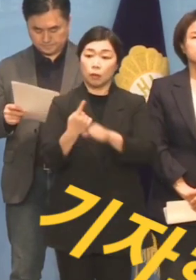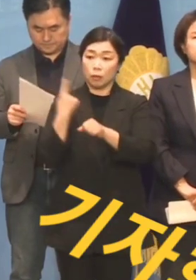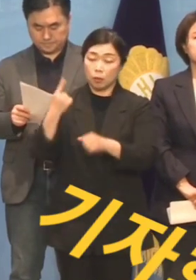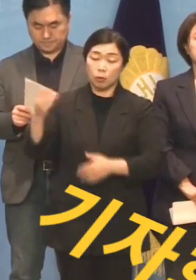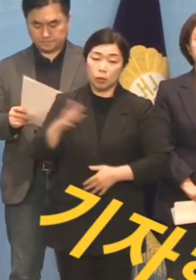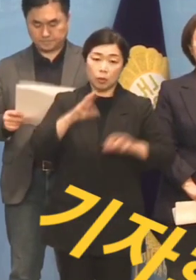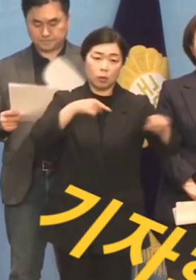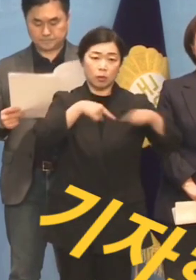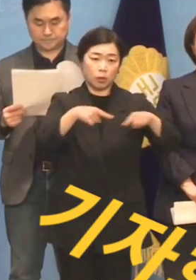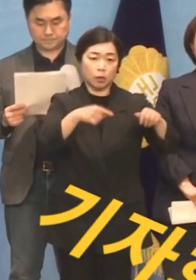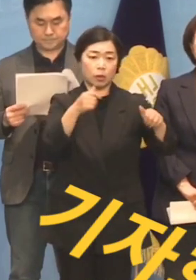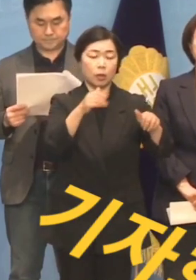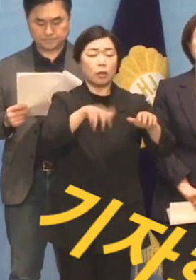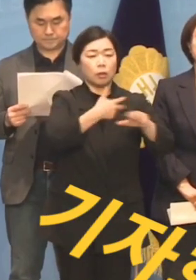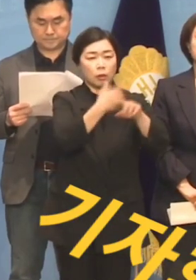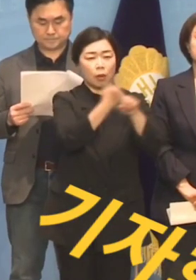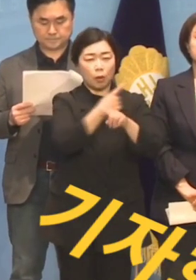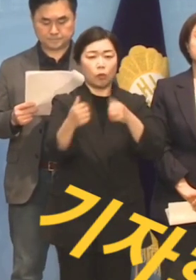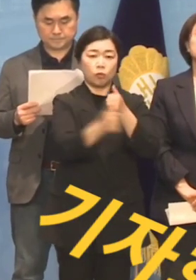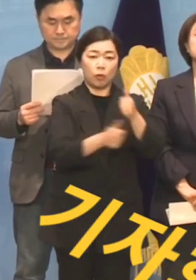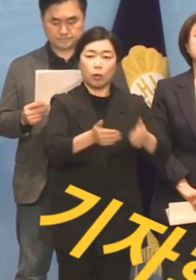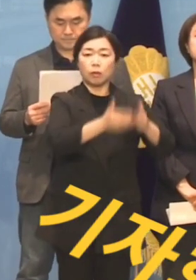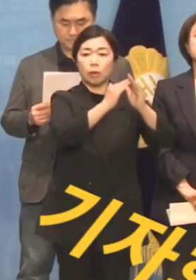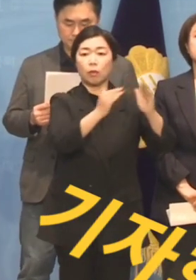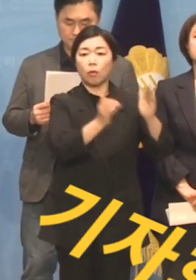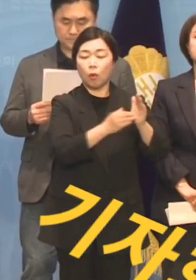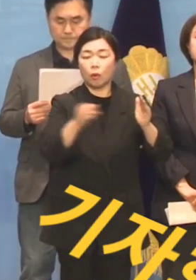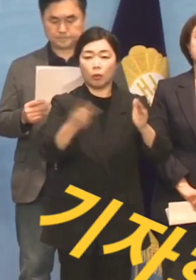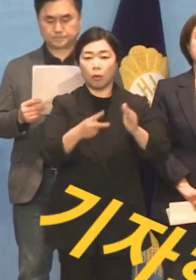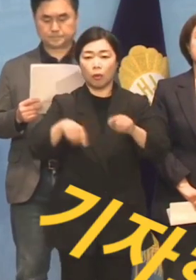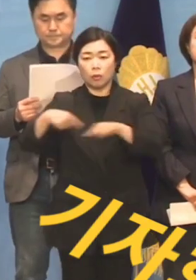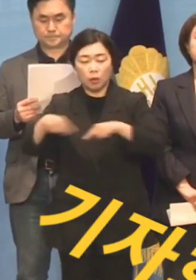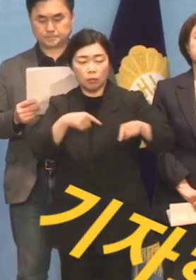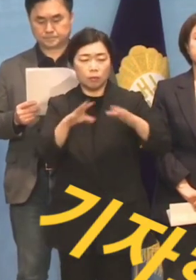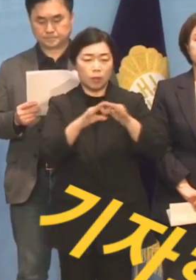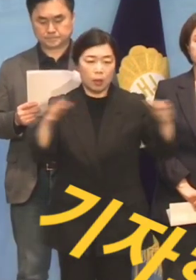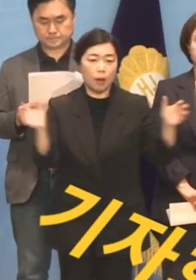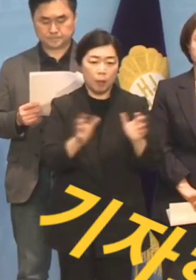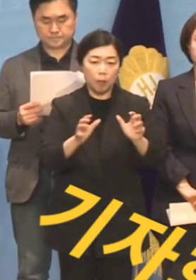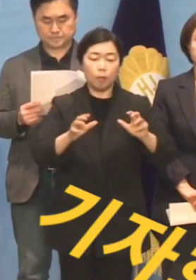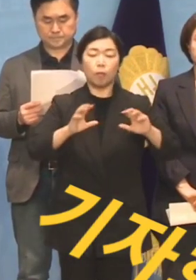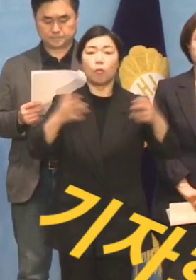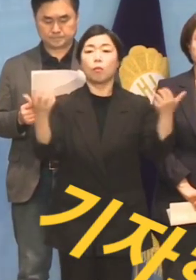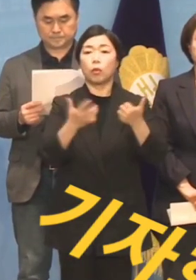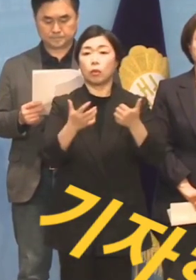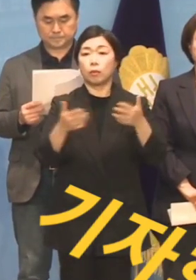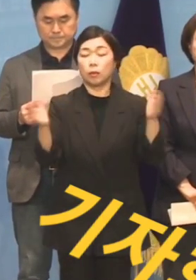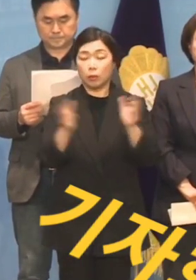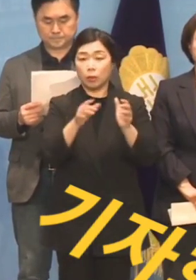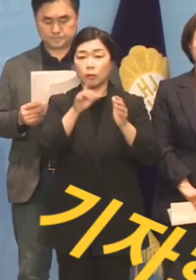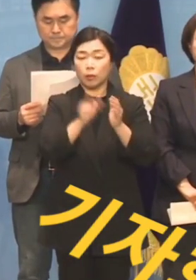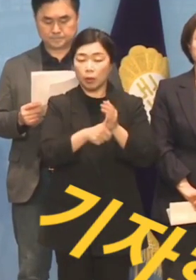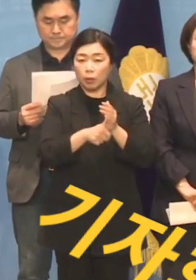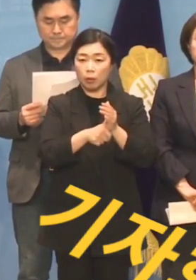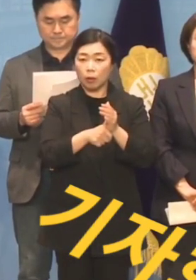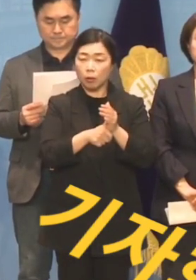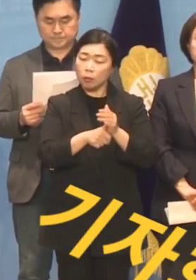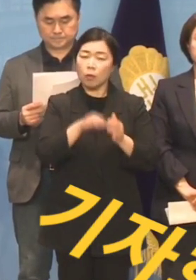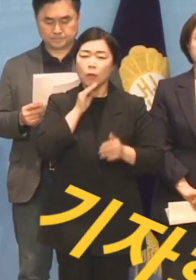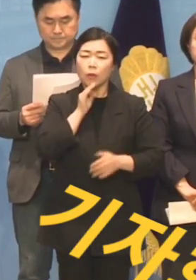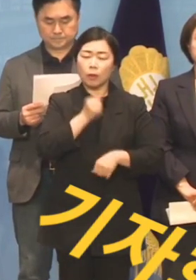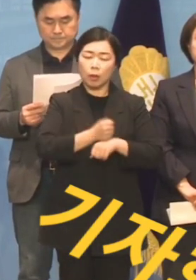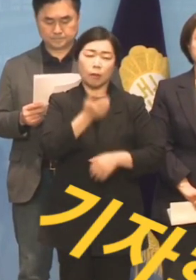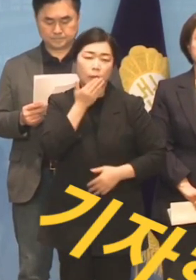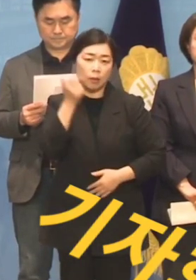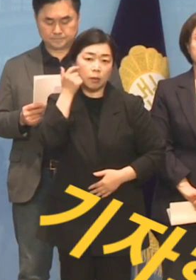지난해부터 정치개혁위원회가 만들어지고 또 초당파 정치계획 의원 모임이 만들어졌을 때만 해도 여기까지 과연